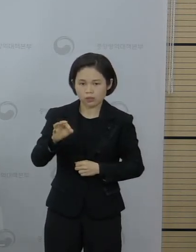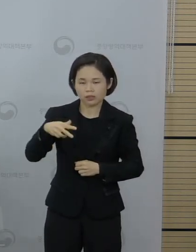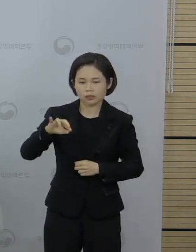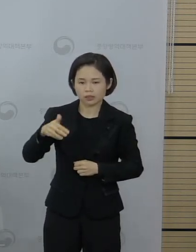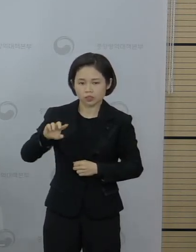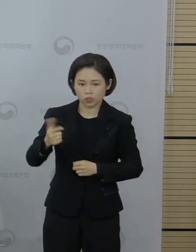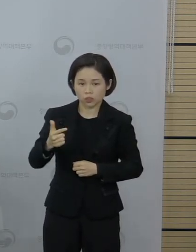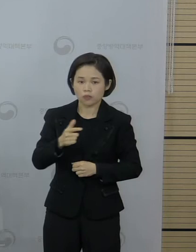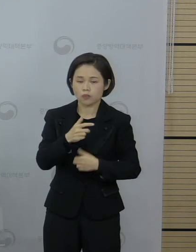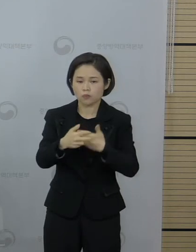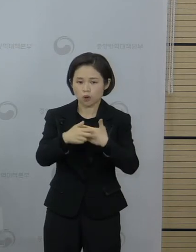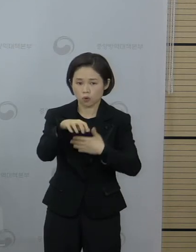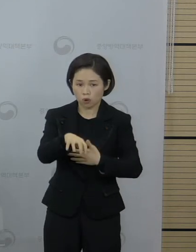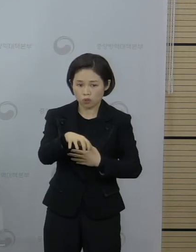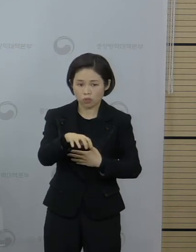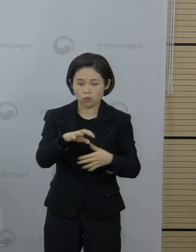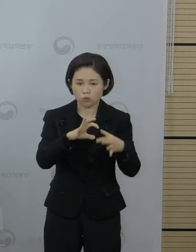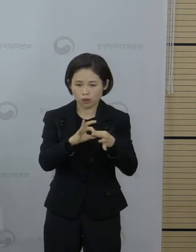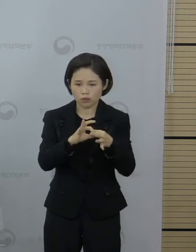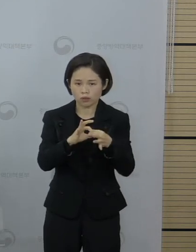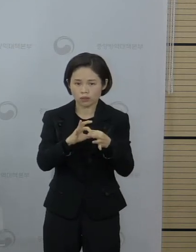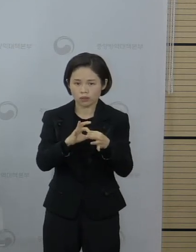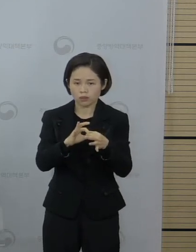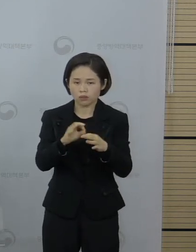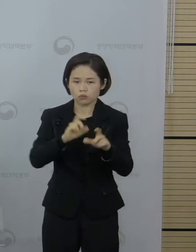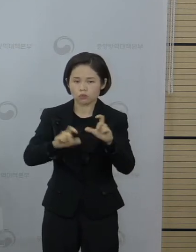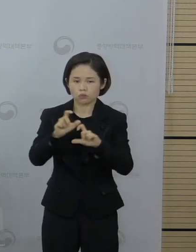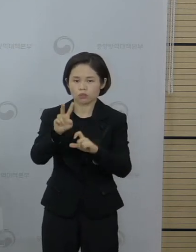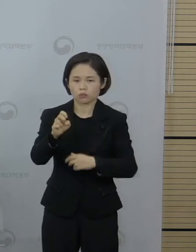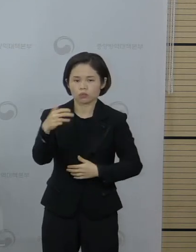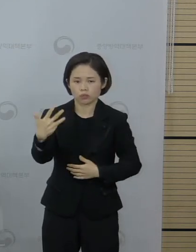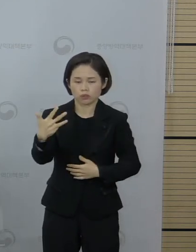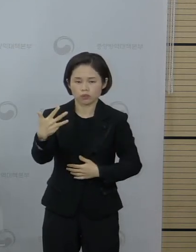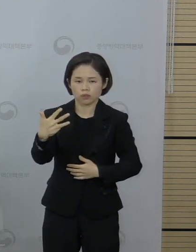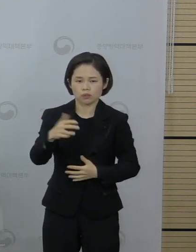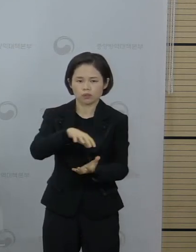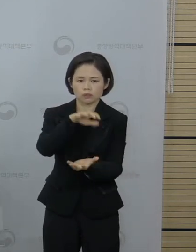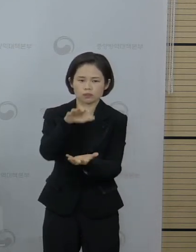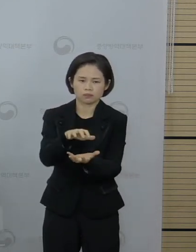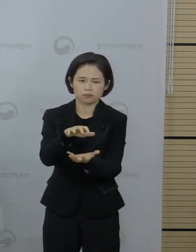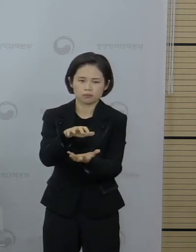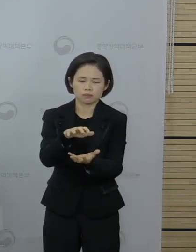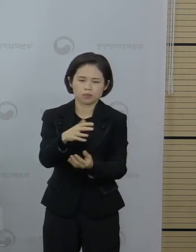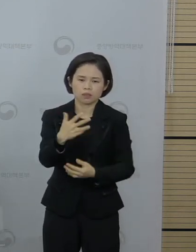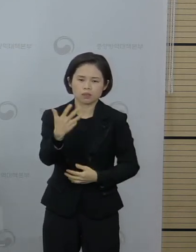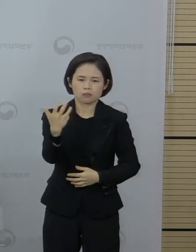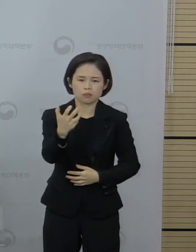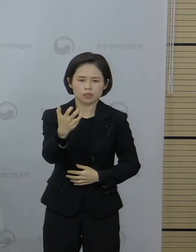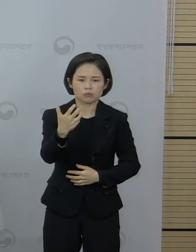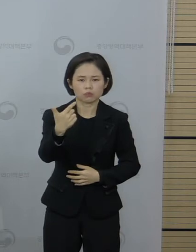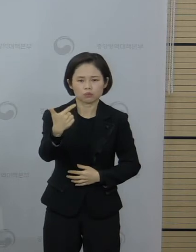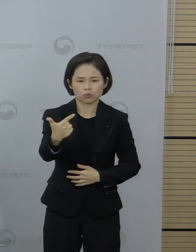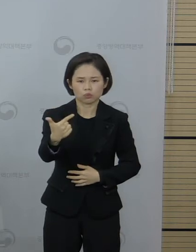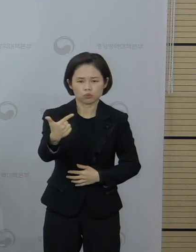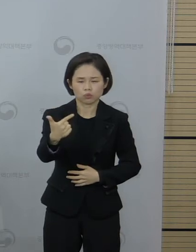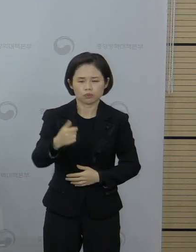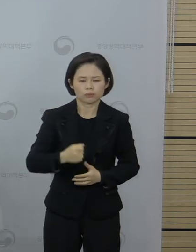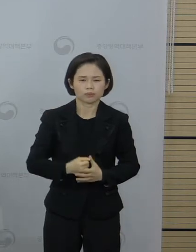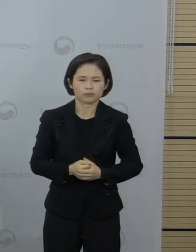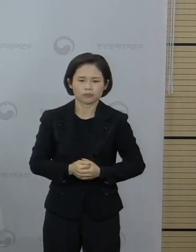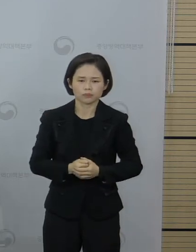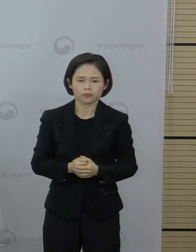관련하여 총 28명이 추가 확진됨으로써 총 86명의 확진자가